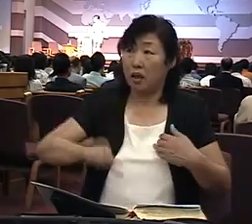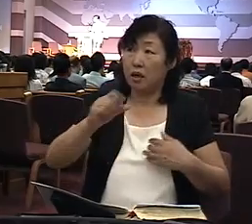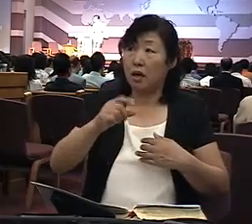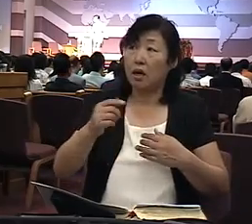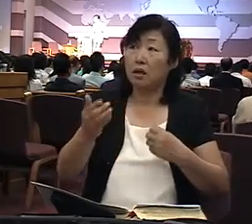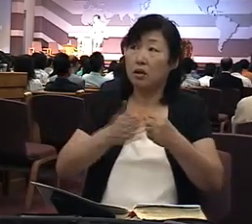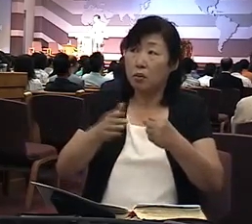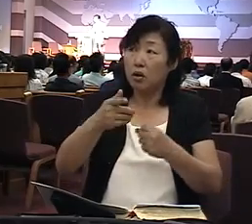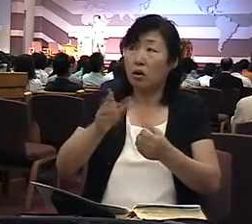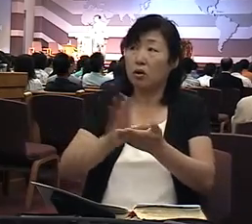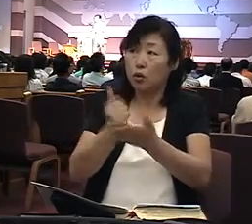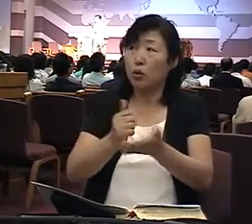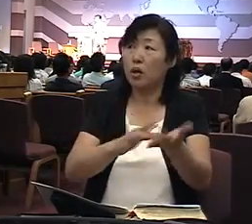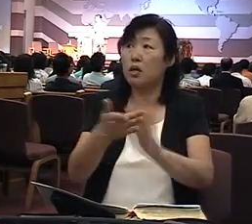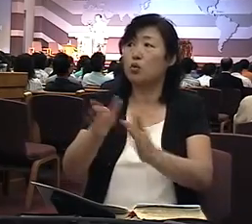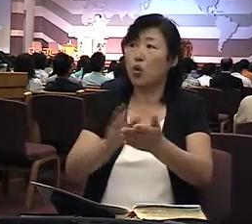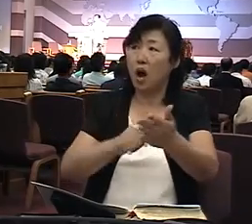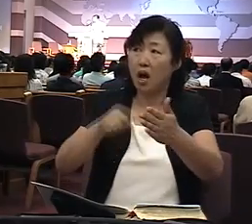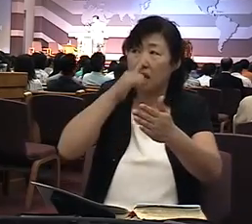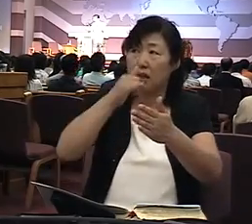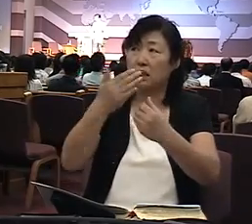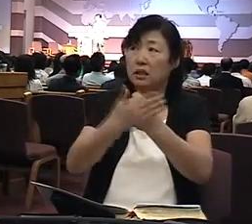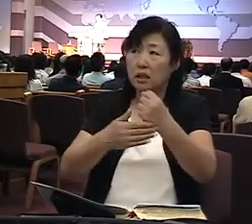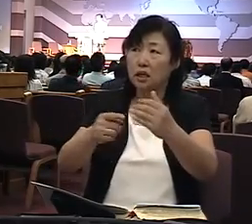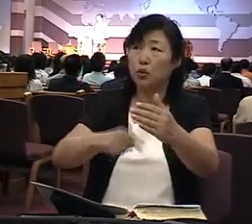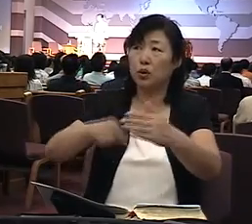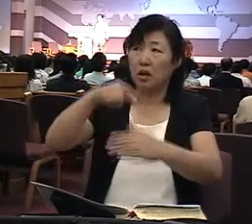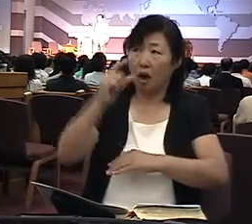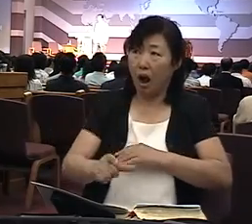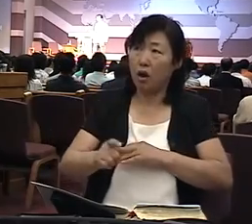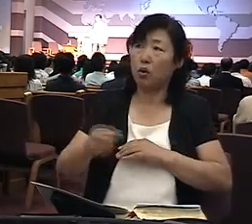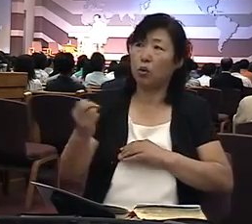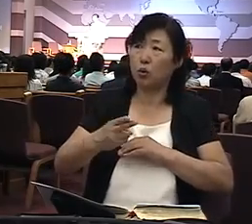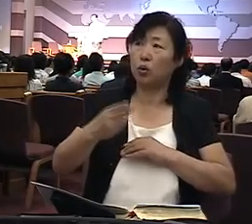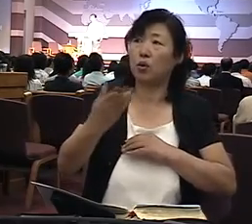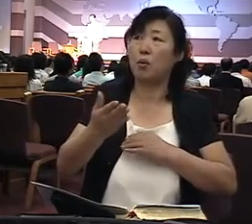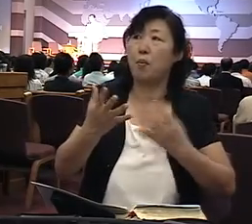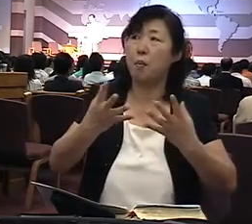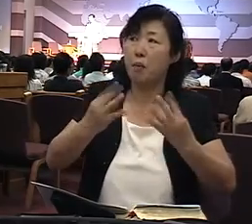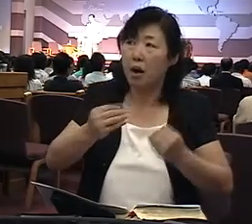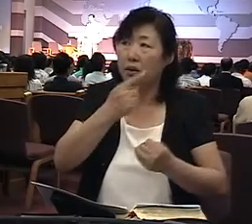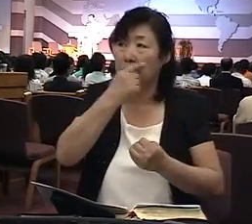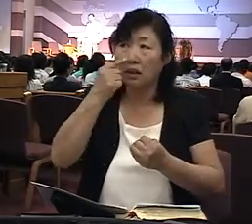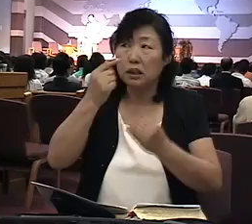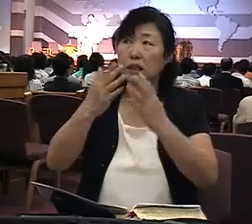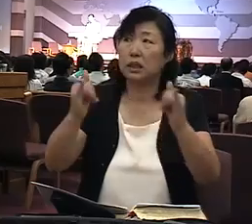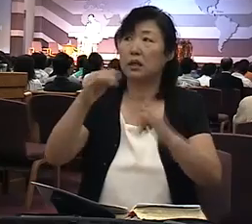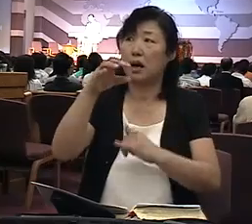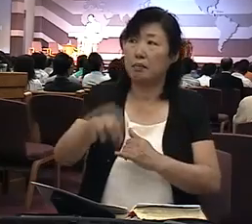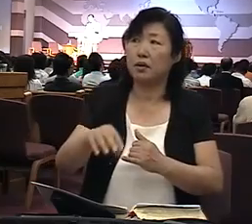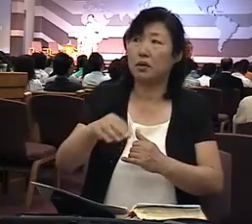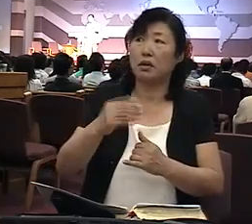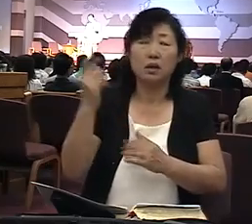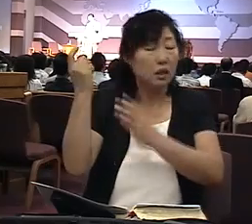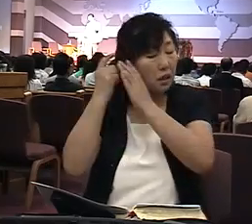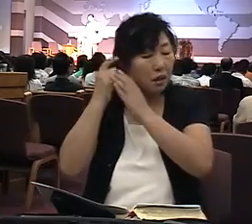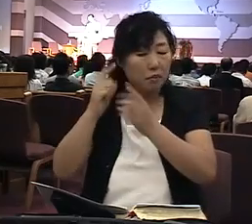내가 그리스도 예수 안에 있는 은혜 속에서 강하고 또 내가 많은 증인 앞에서 내게 들은 바를 충성된